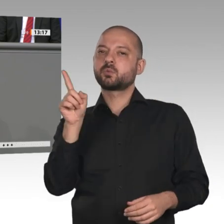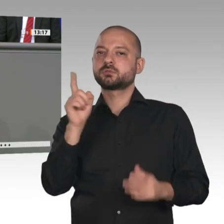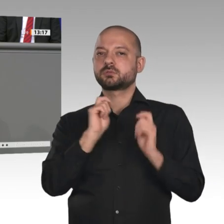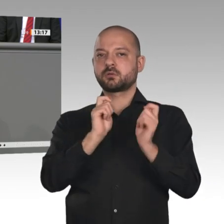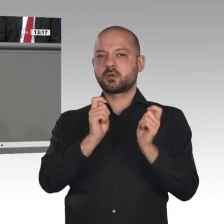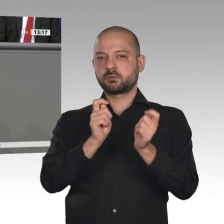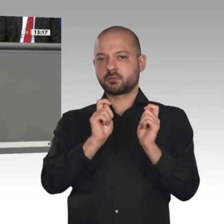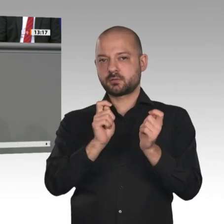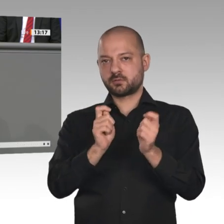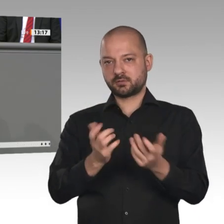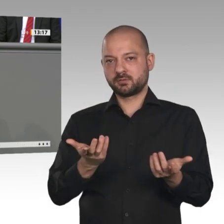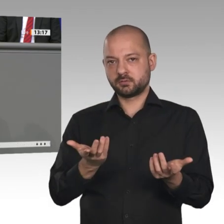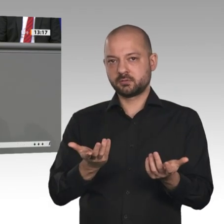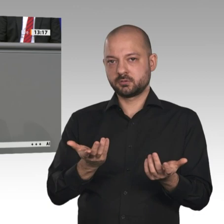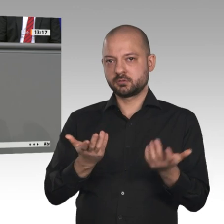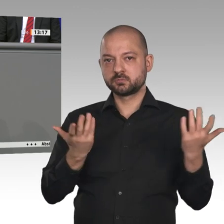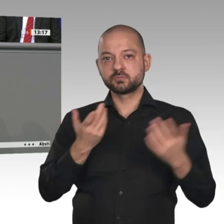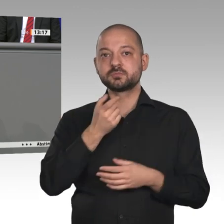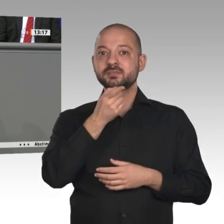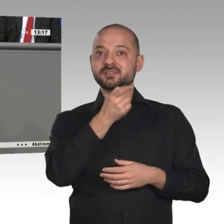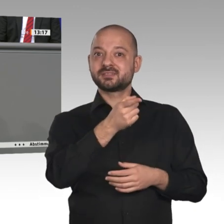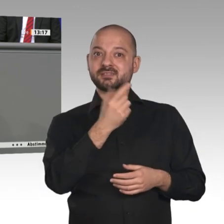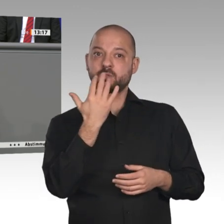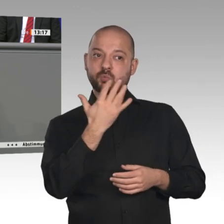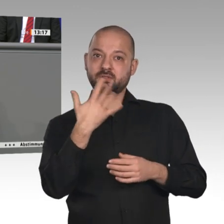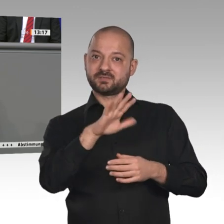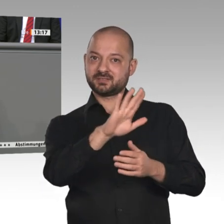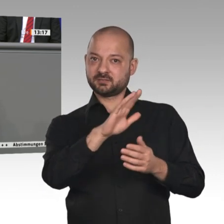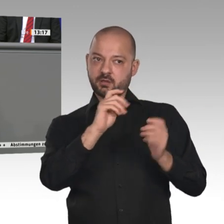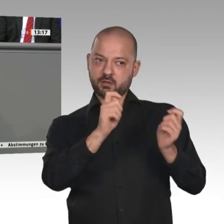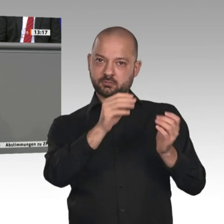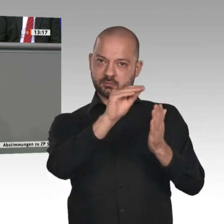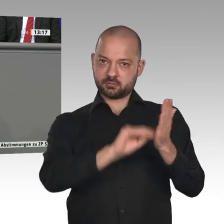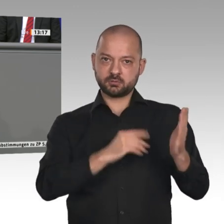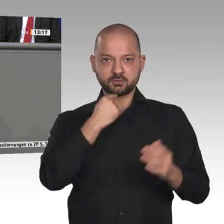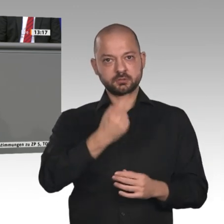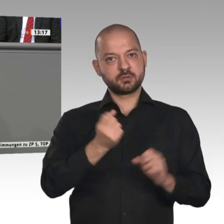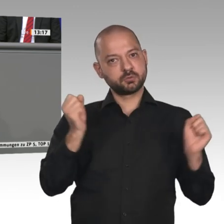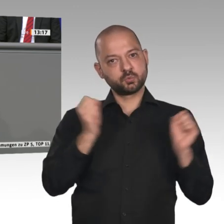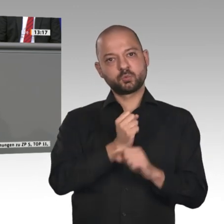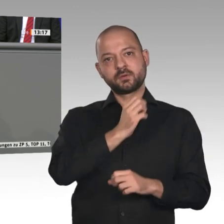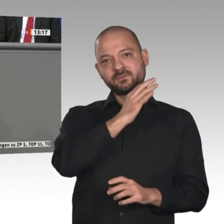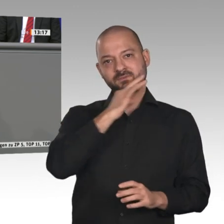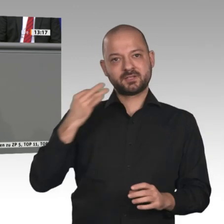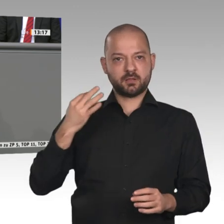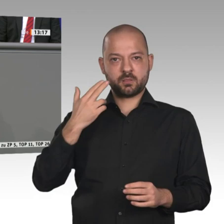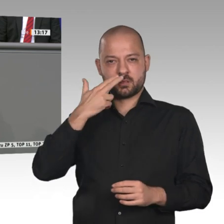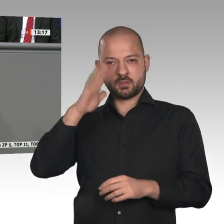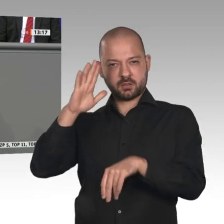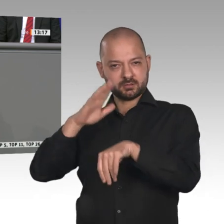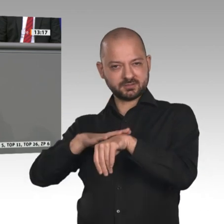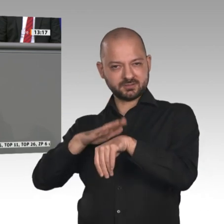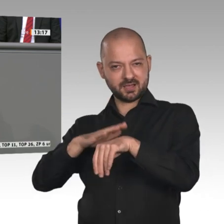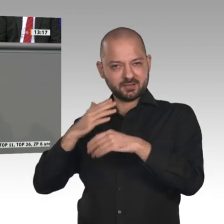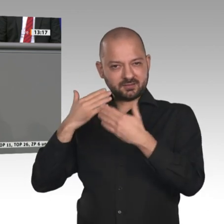Nachkommen von während der NS-Diktatur verfolgten und zur Emigration gezwungenen heute wieder deutsche Staatsangehörige